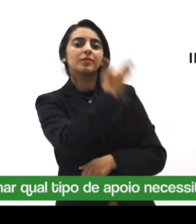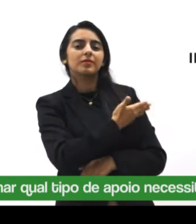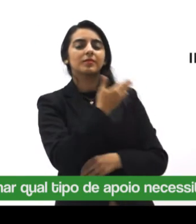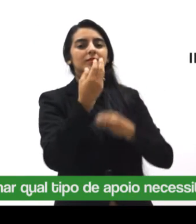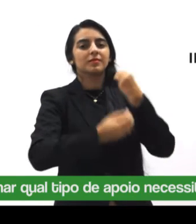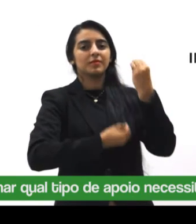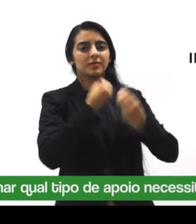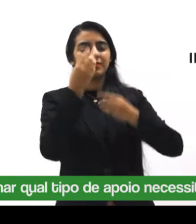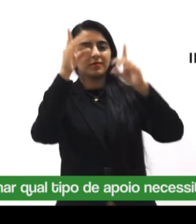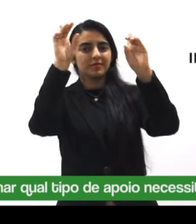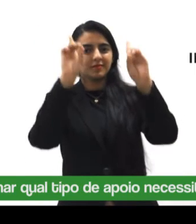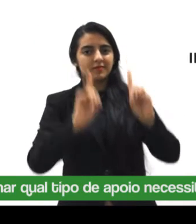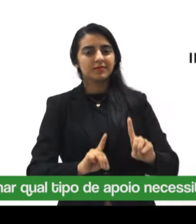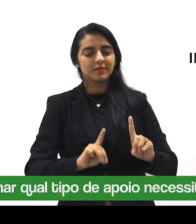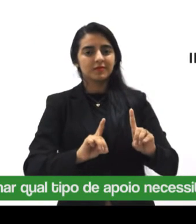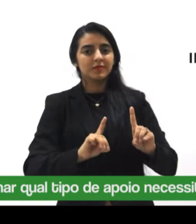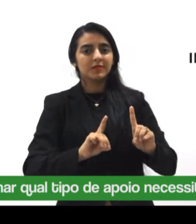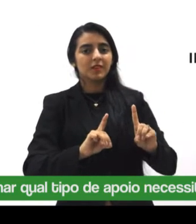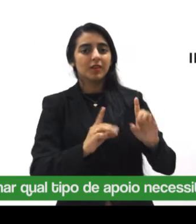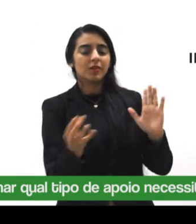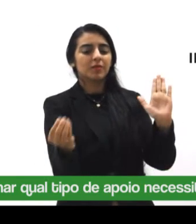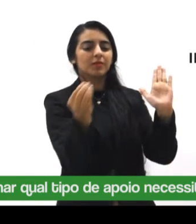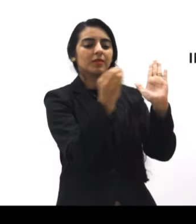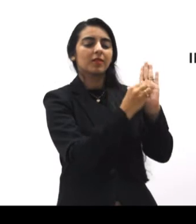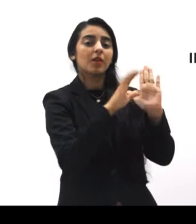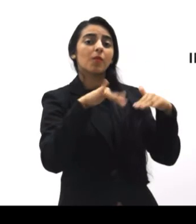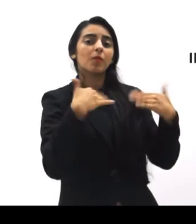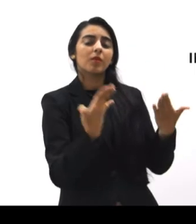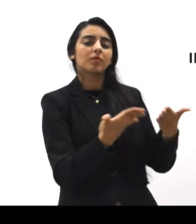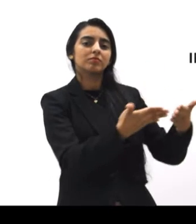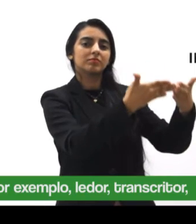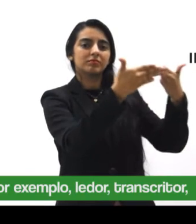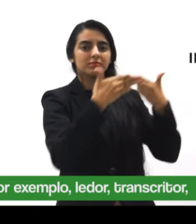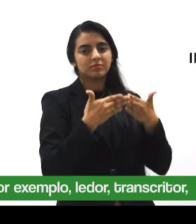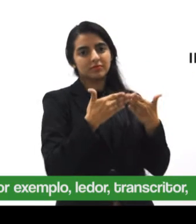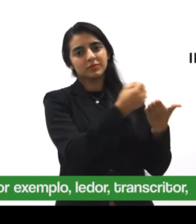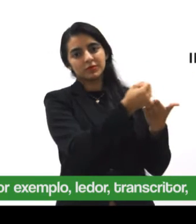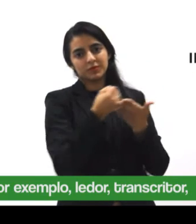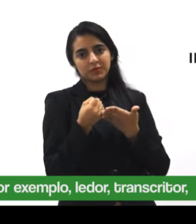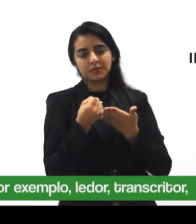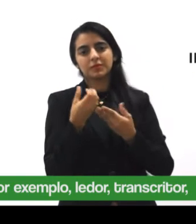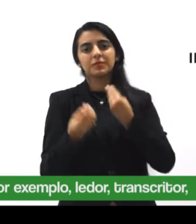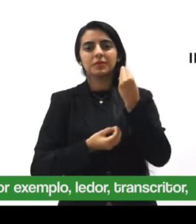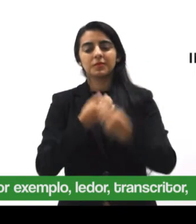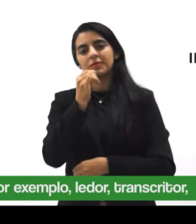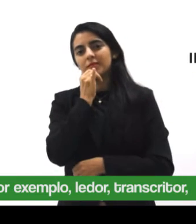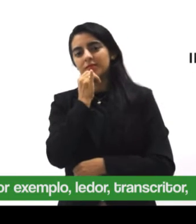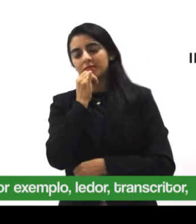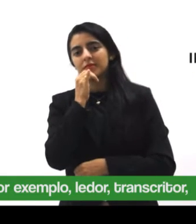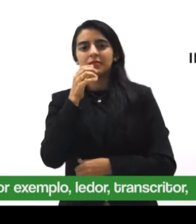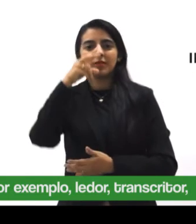informar qual tipo de apoio necessitará. Por exemplo, leidor, transcritor,